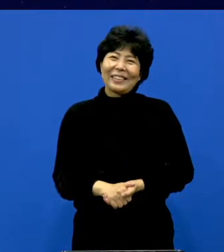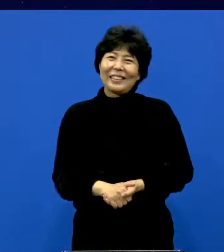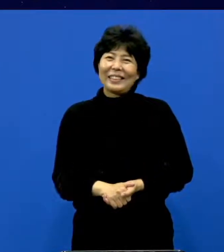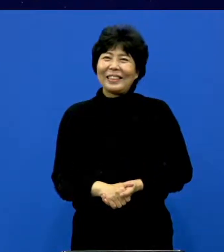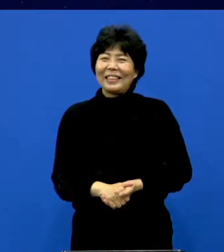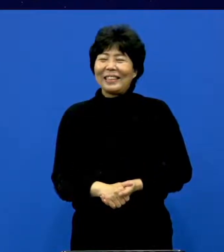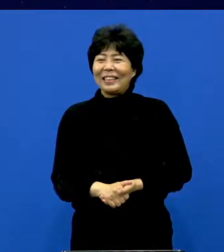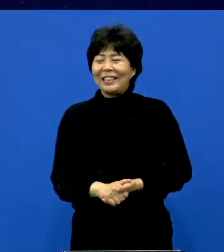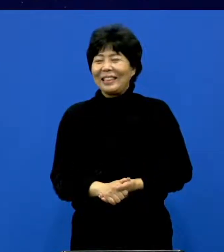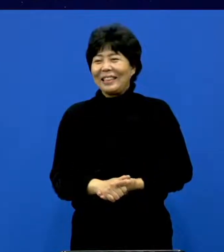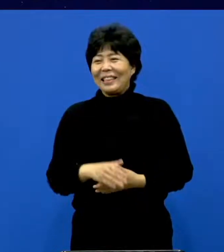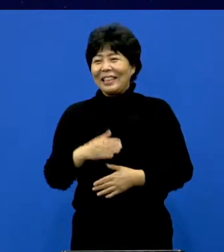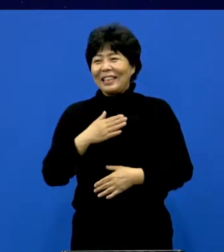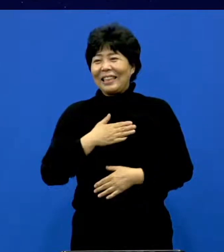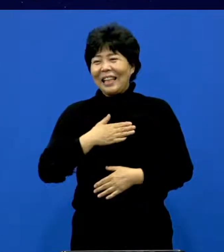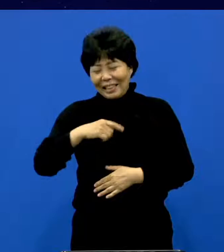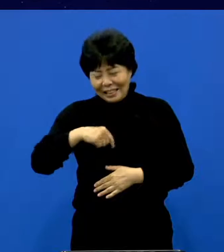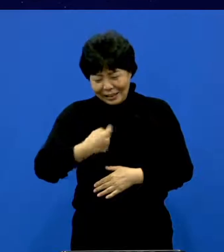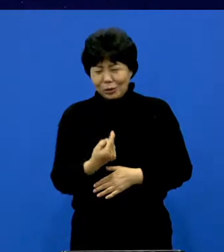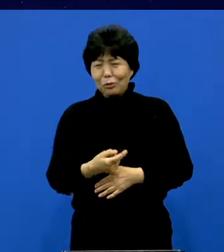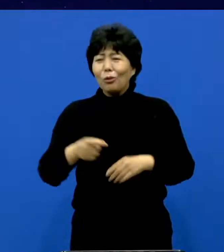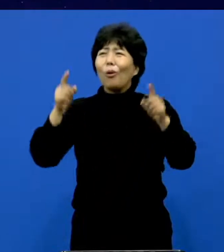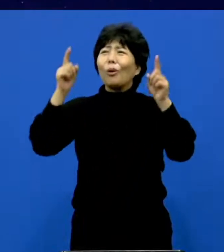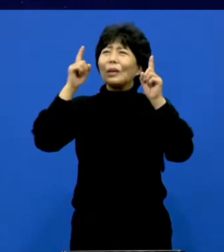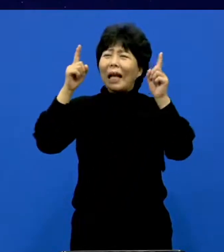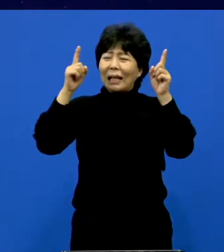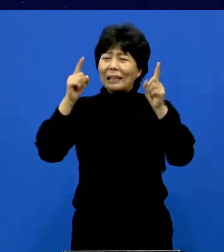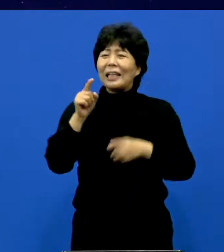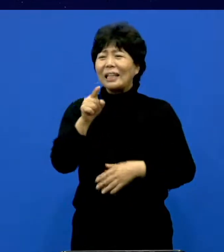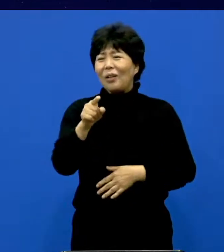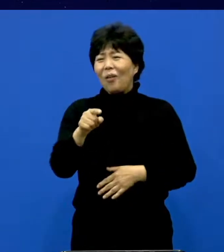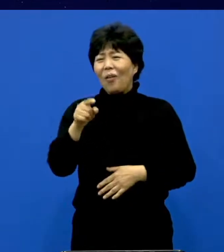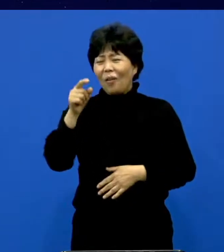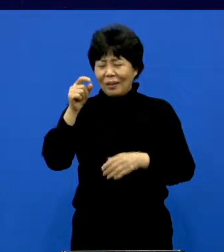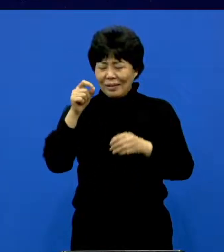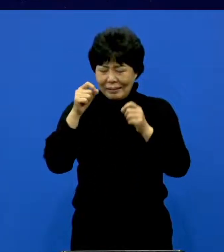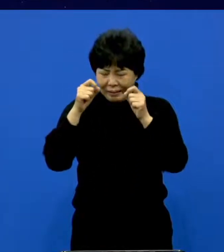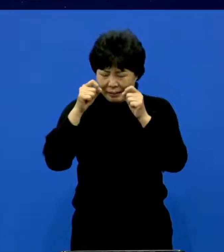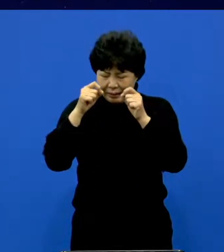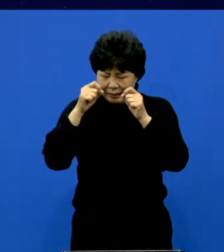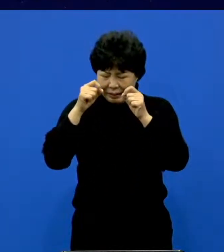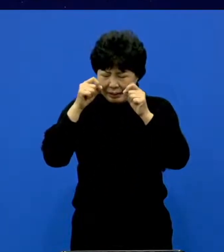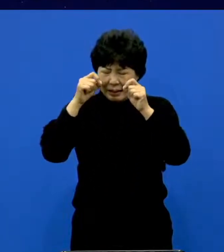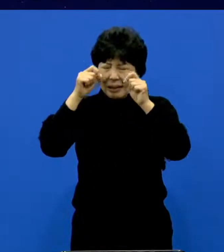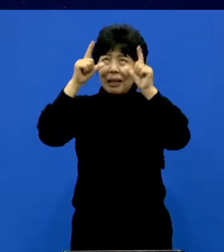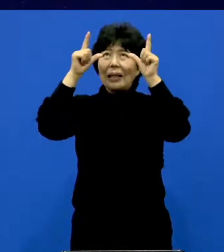여러분, 내가 탕자라는 사실을 깨닫지 않으면 여러분 은혜가 없어요.